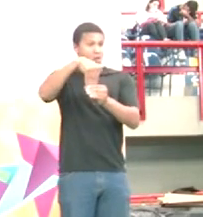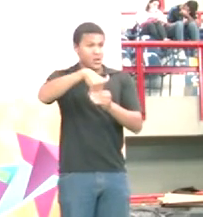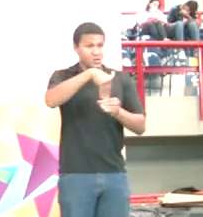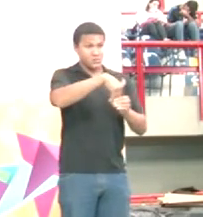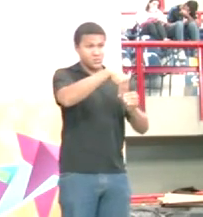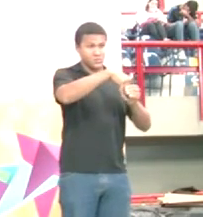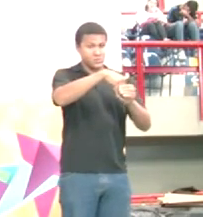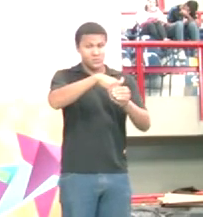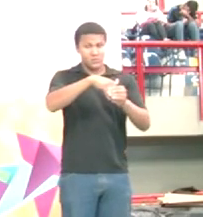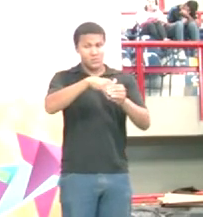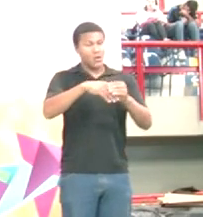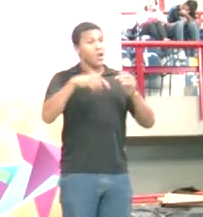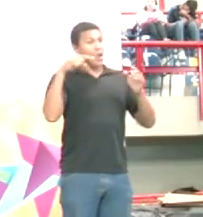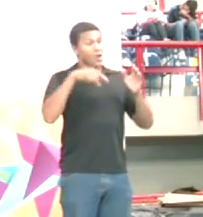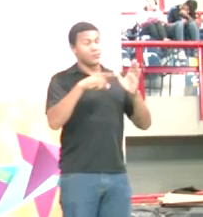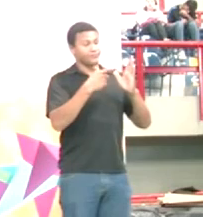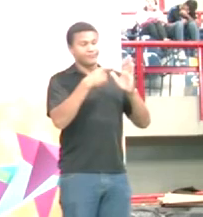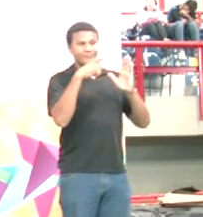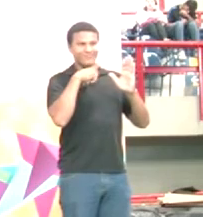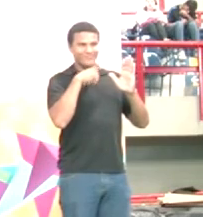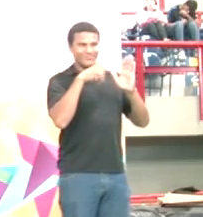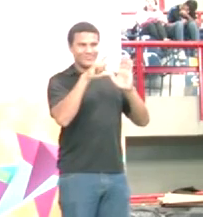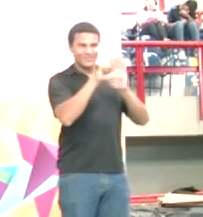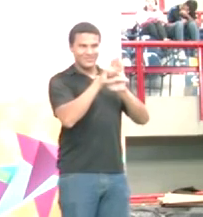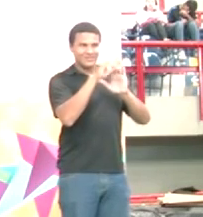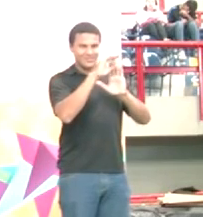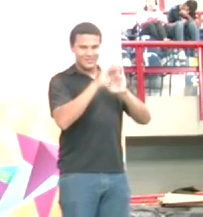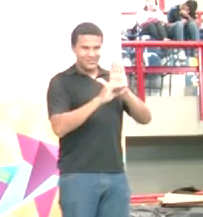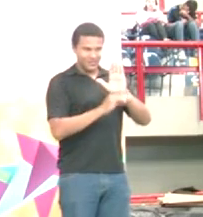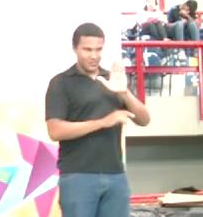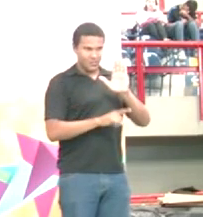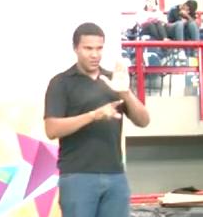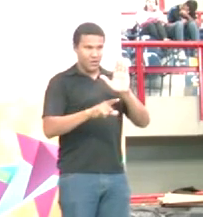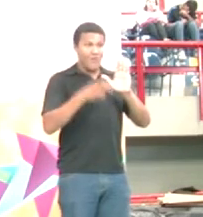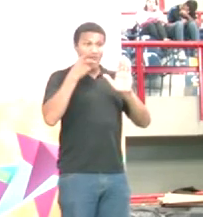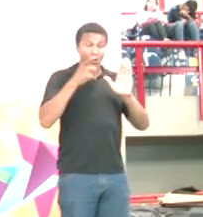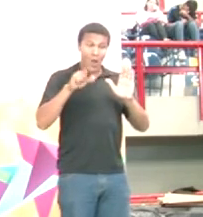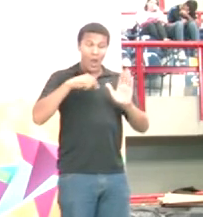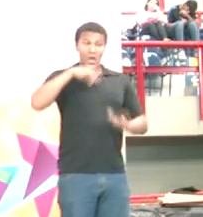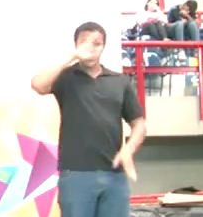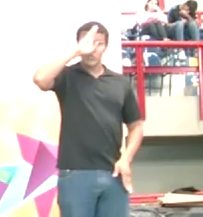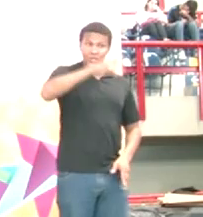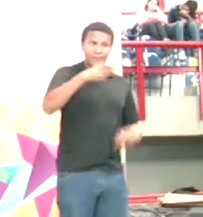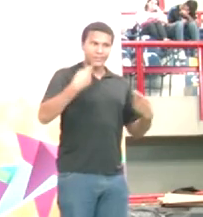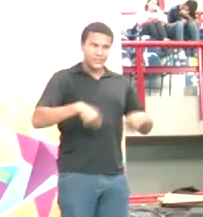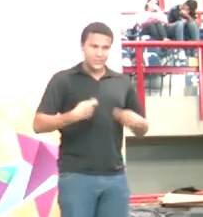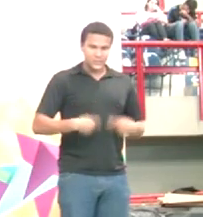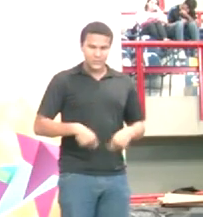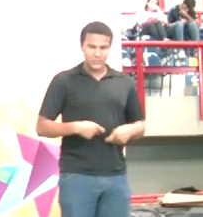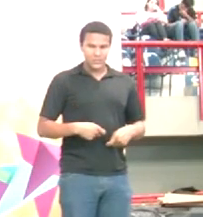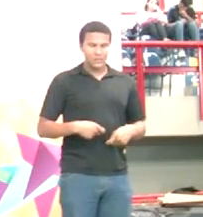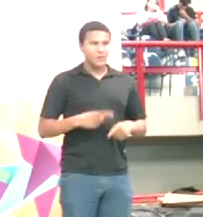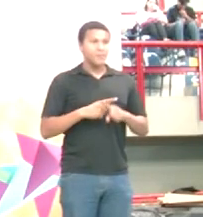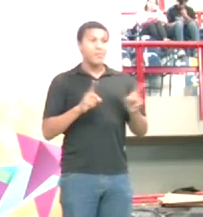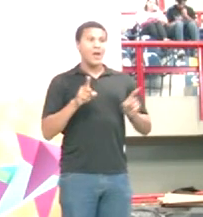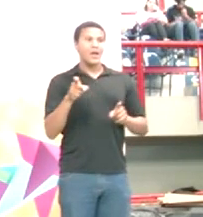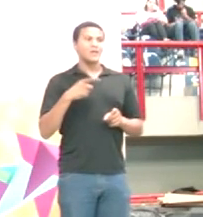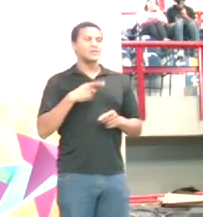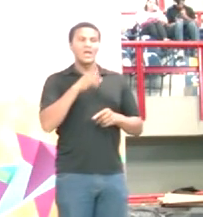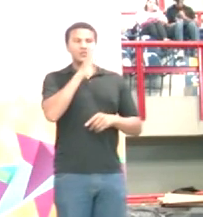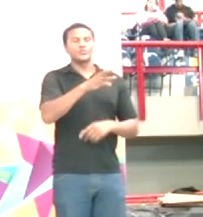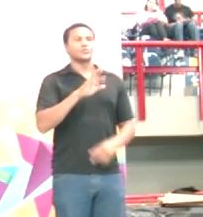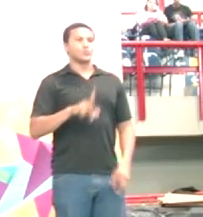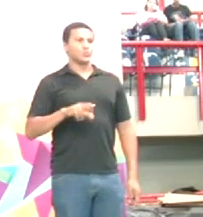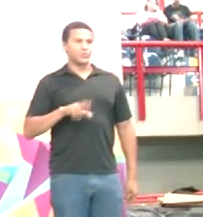a Constituição dizia que tinham que ser diretas, e elas foram